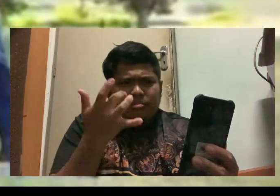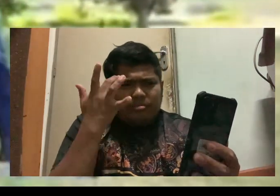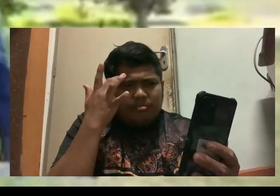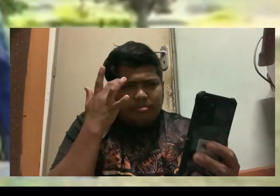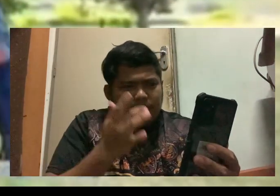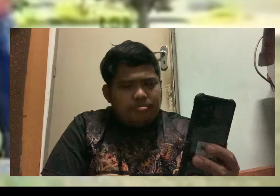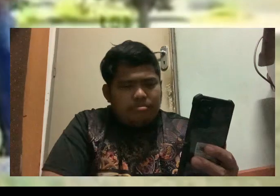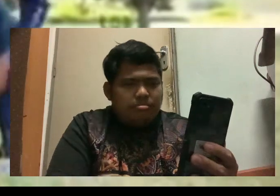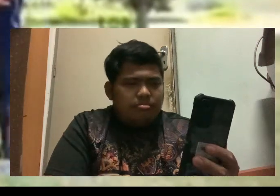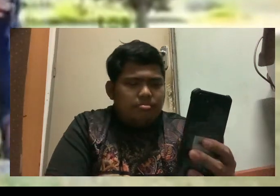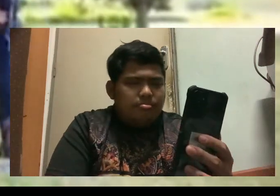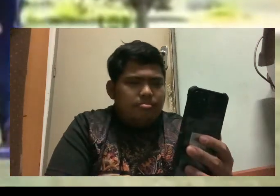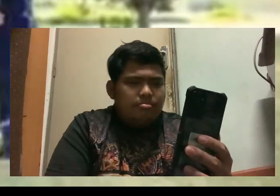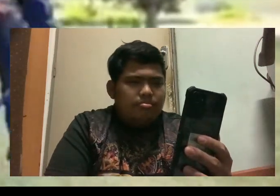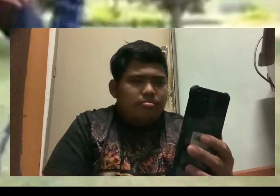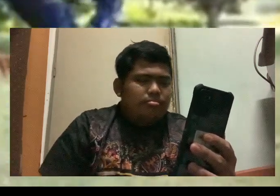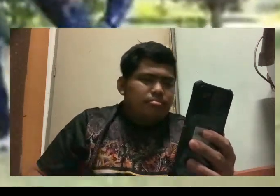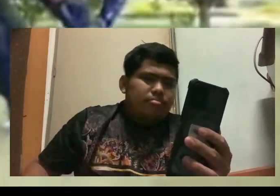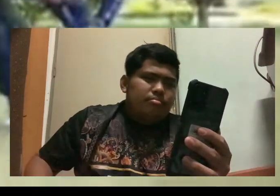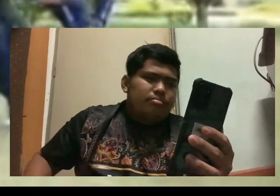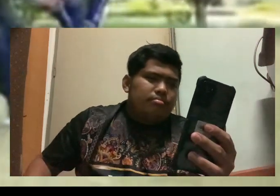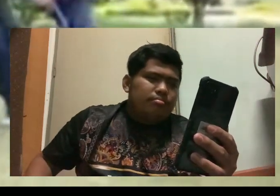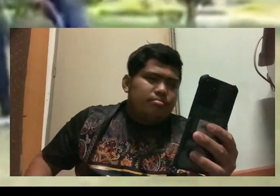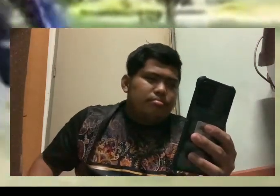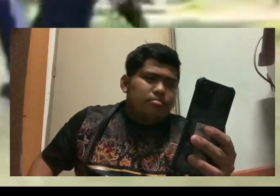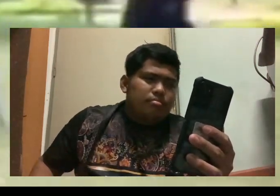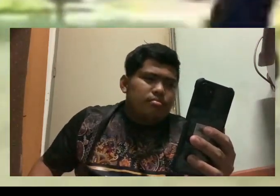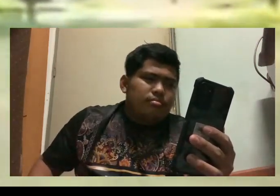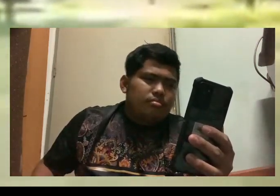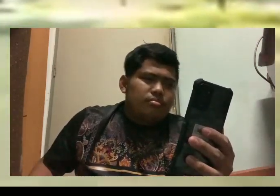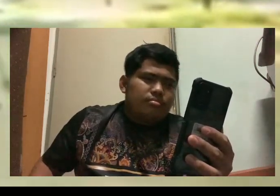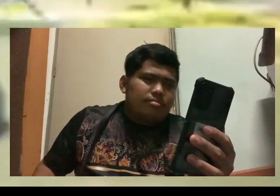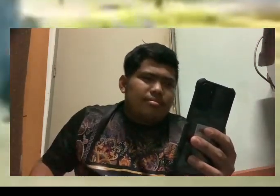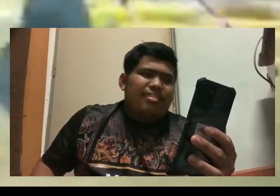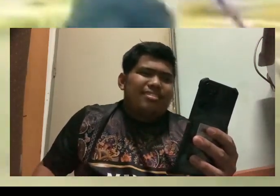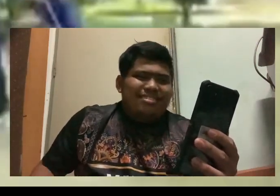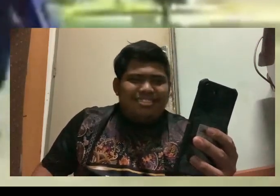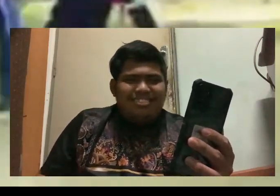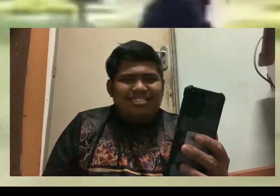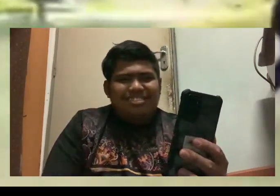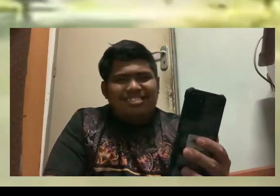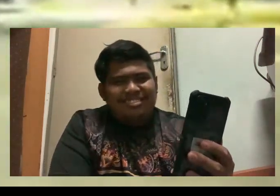बेटा मेरी वहां फैमिली बैठी हुई है, वहां छोड़ दे मेरा बच्चा।